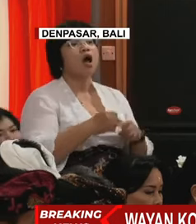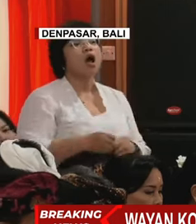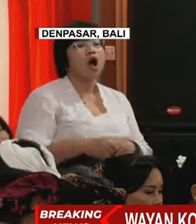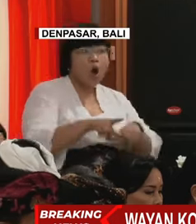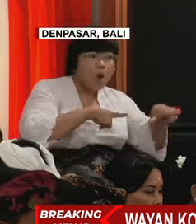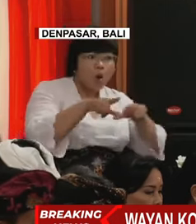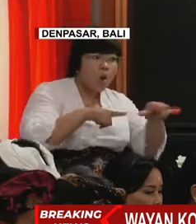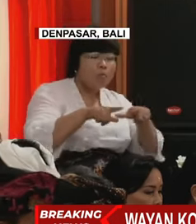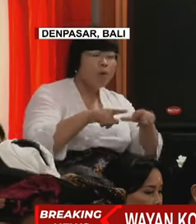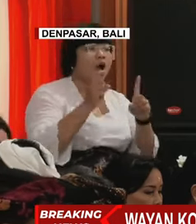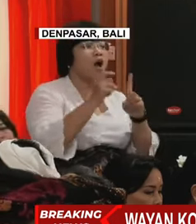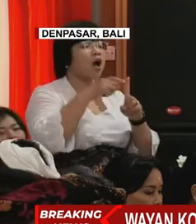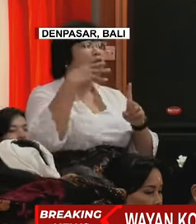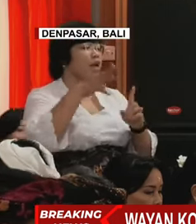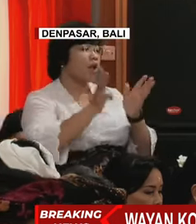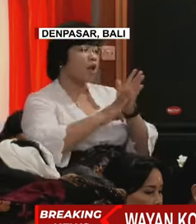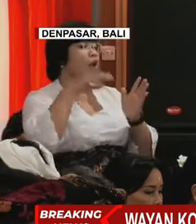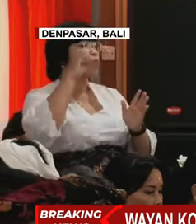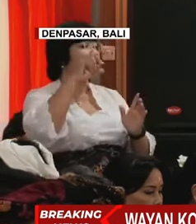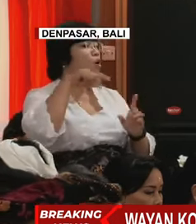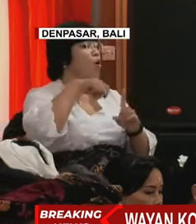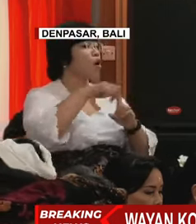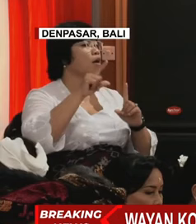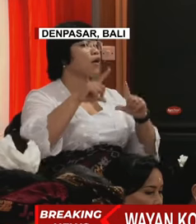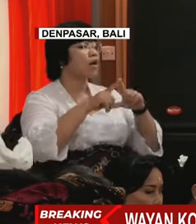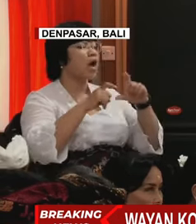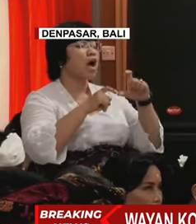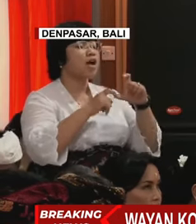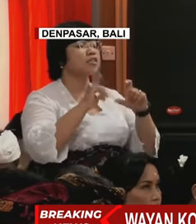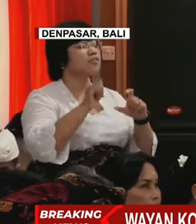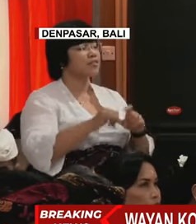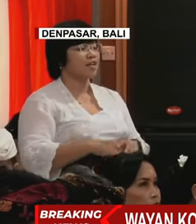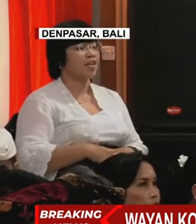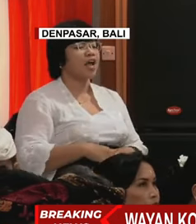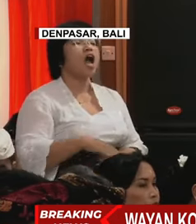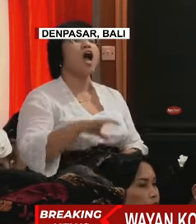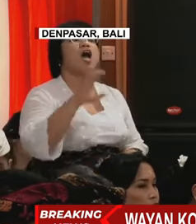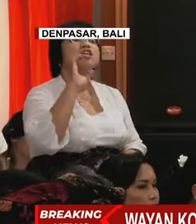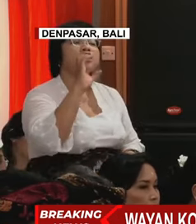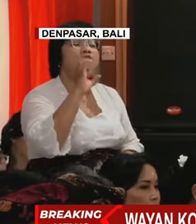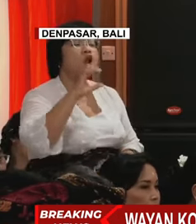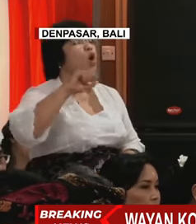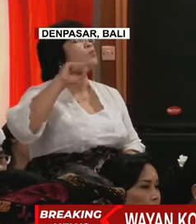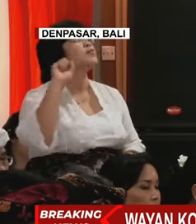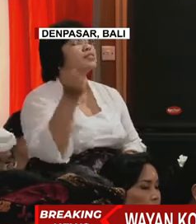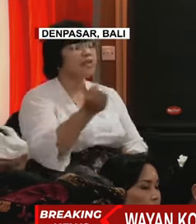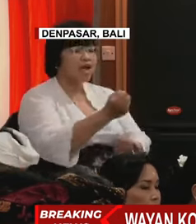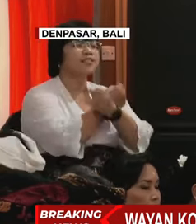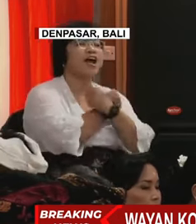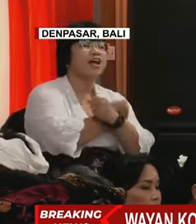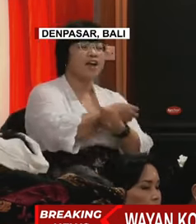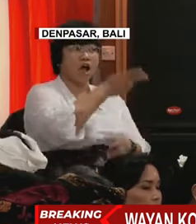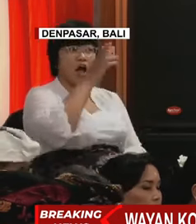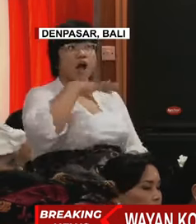kalangan perempuan misalnya dan seterusnya itu kan pemilih perempuan kan juga sangat besar sekitar 50-an% anak muda secara nasional